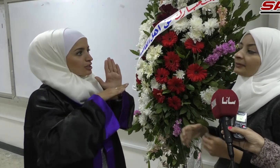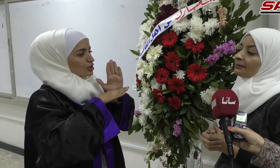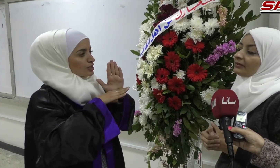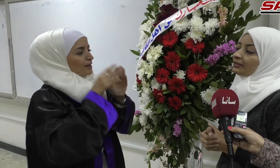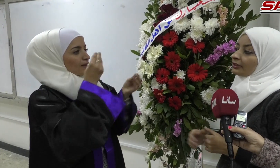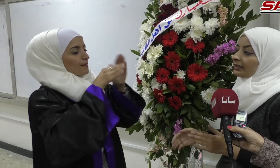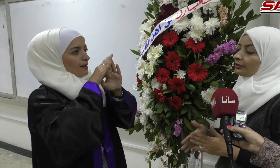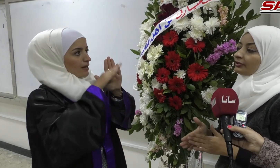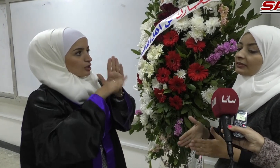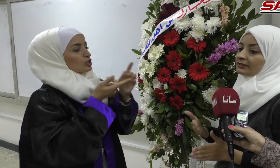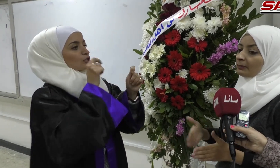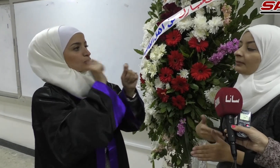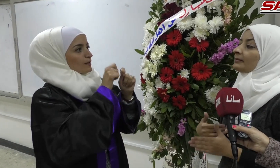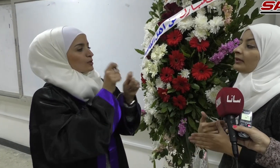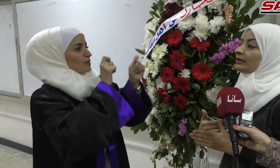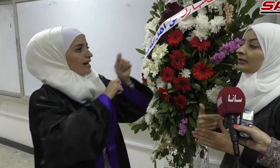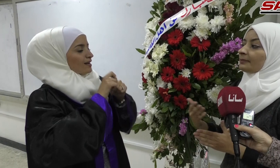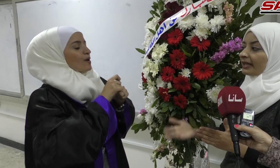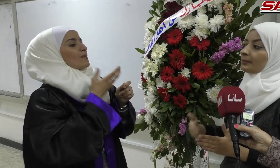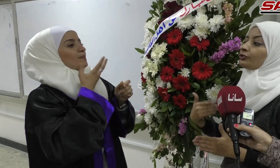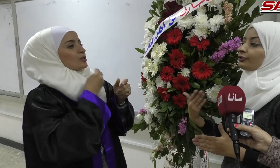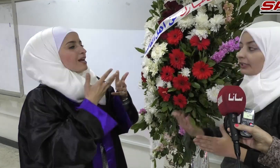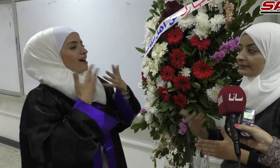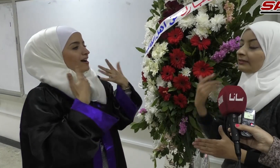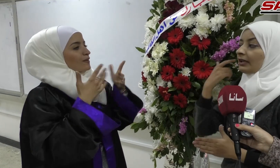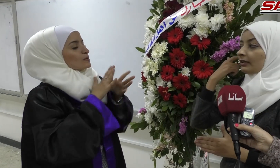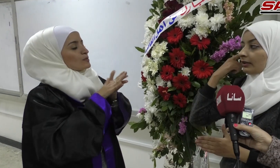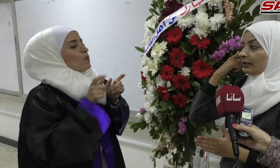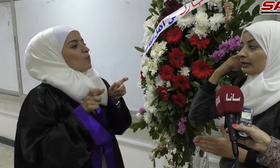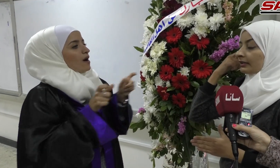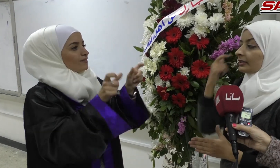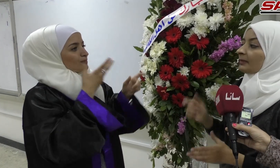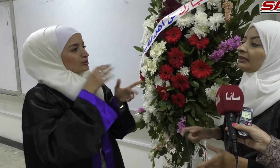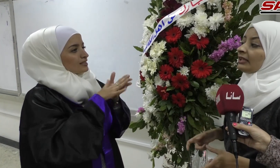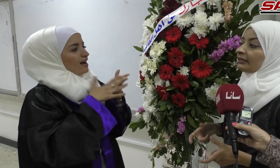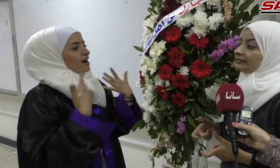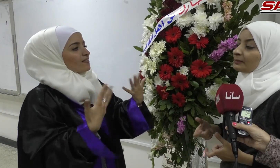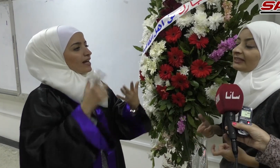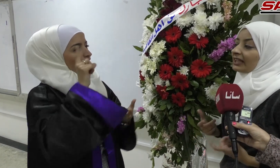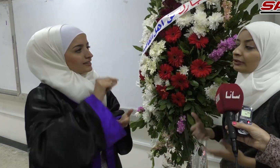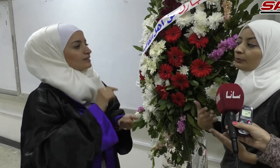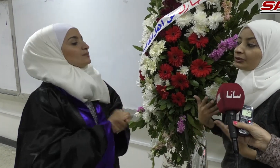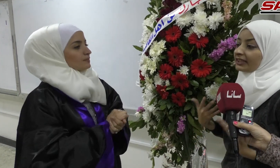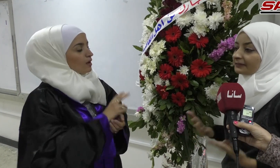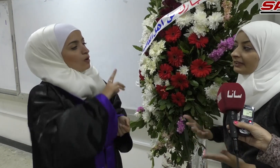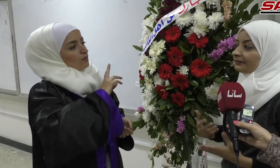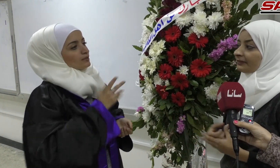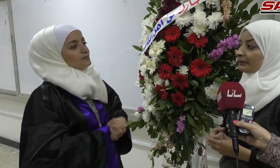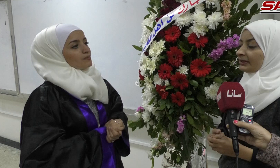ممكن نتيجة هذا الشيء يتصمم برامج إرشادية كرمال يتم التغلب والتخفيف من